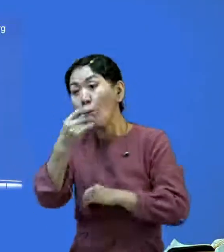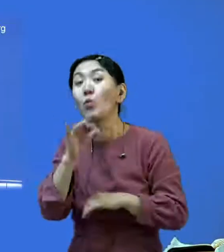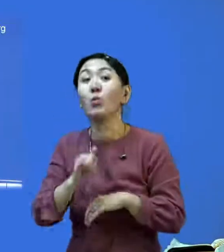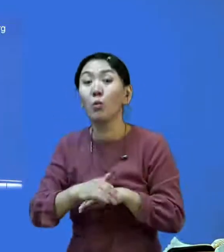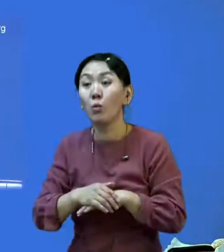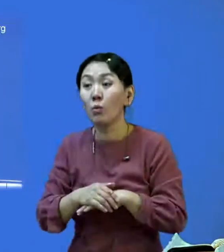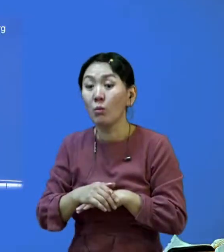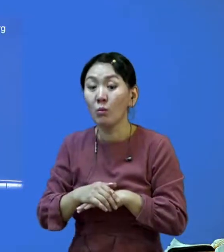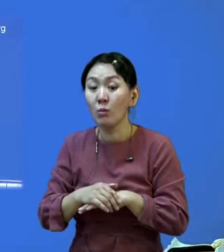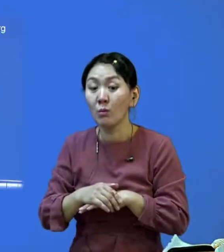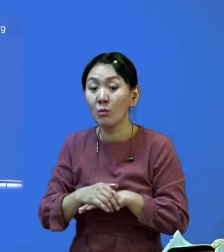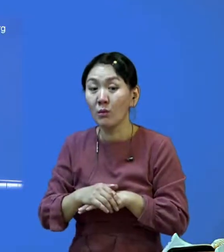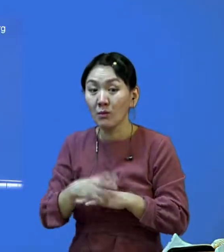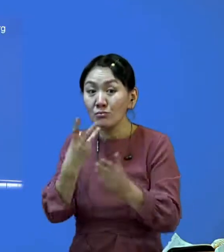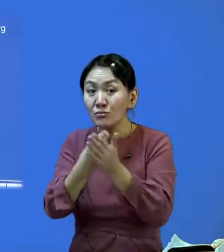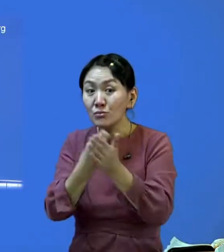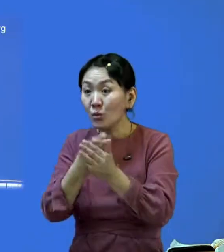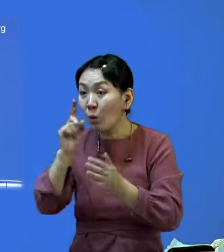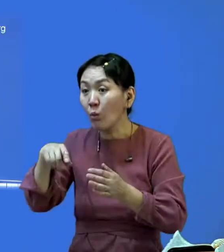Чадах уу?